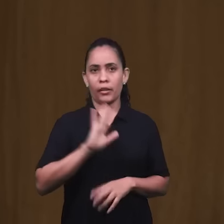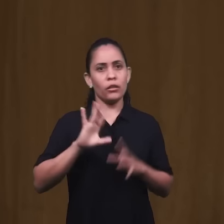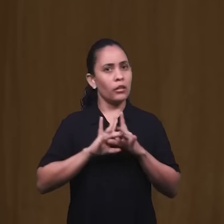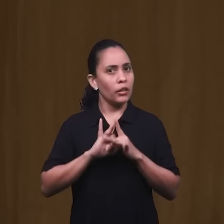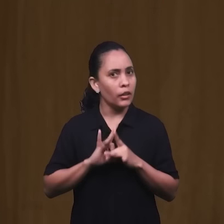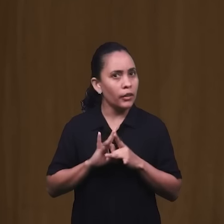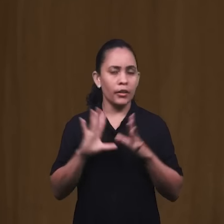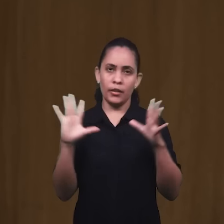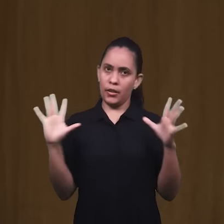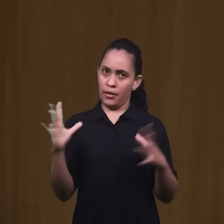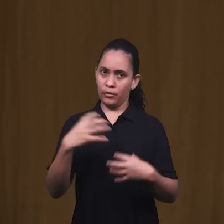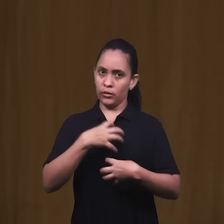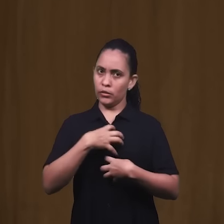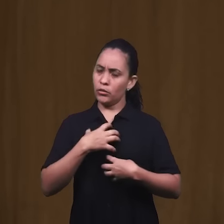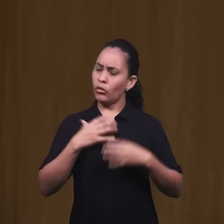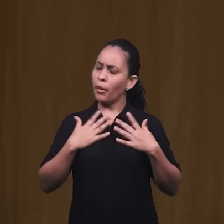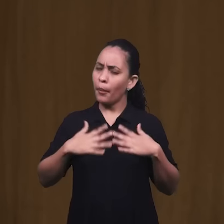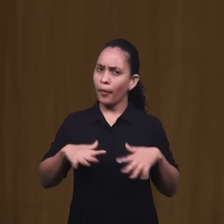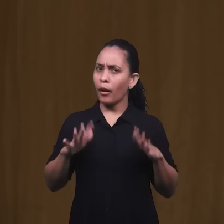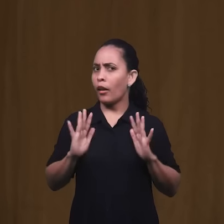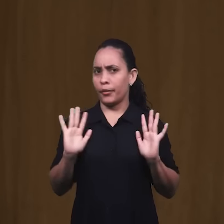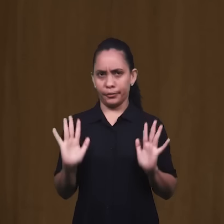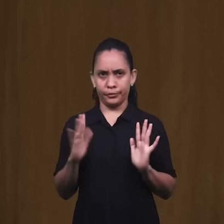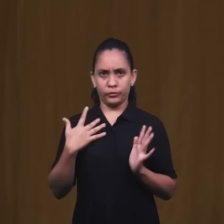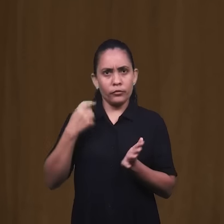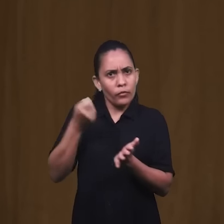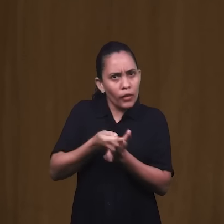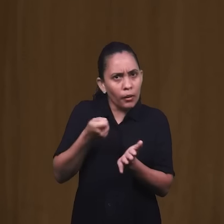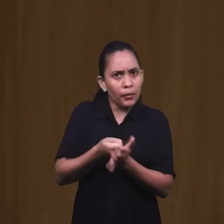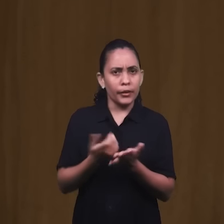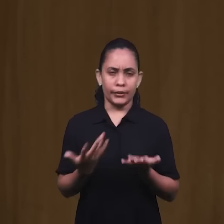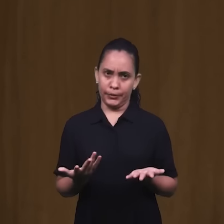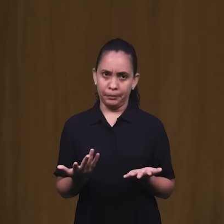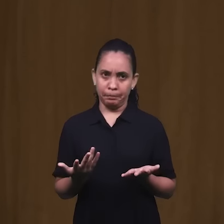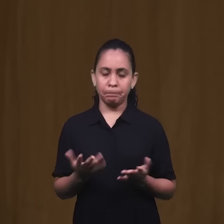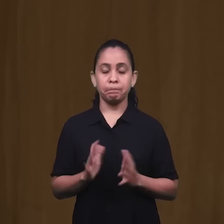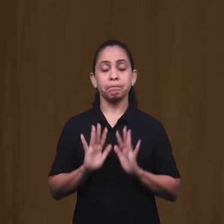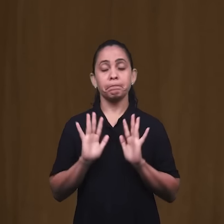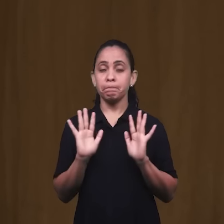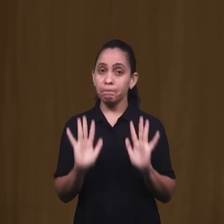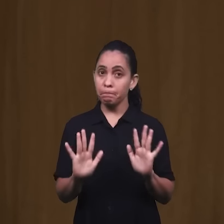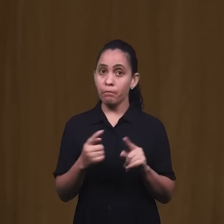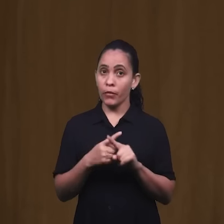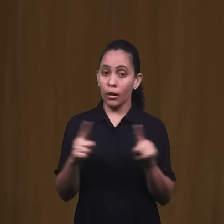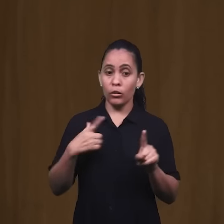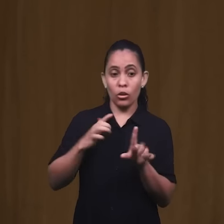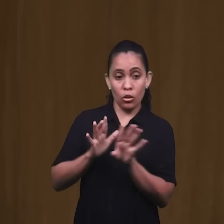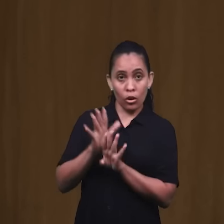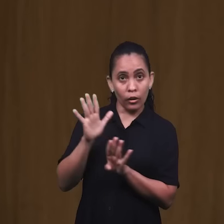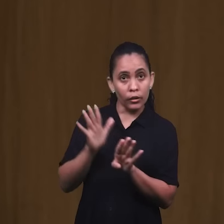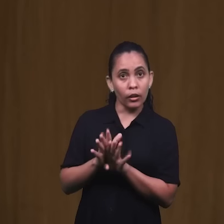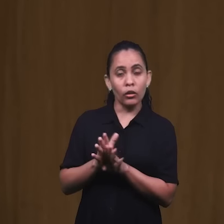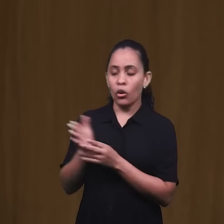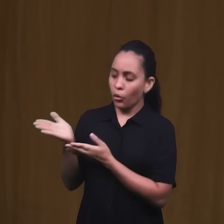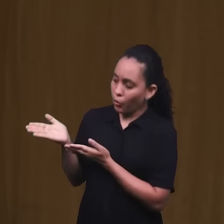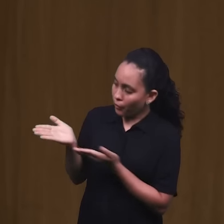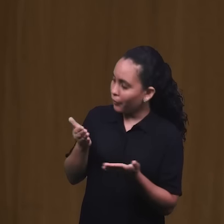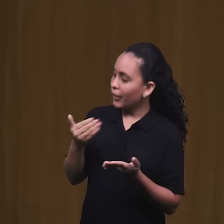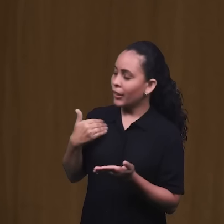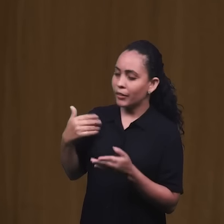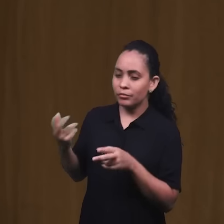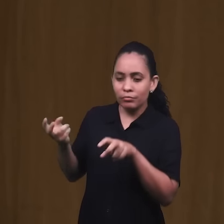livre aonde se sentir à vontade, né? Porque ninguém deve ser constrangido a nada. Mas a gente, por uma orientação, convida a vir